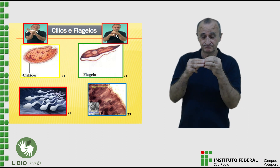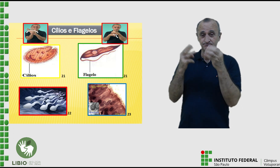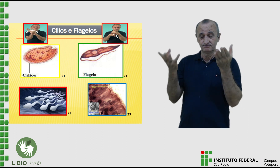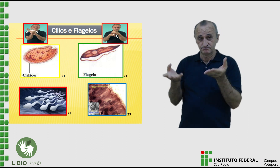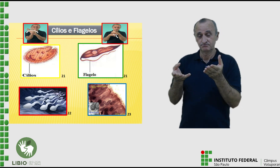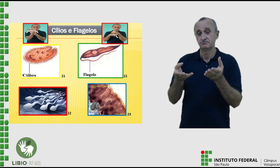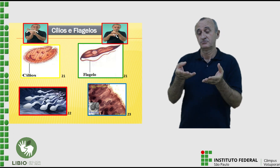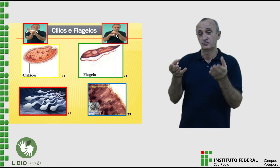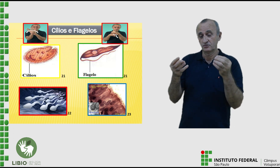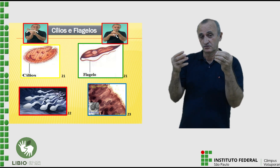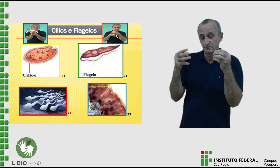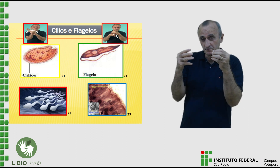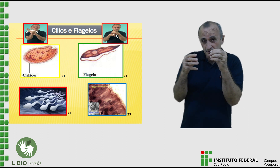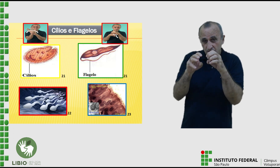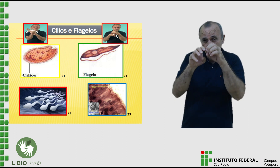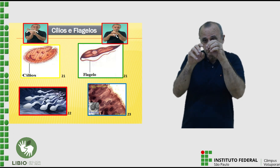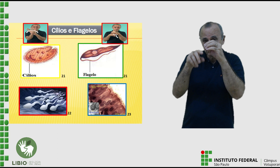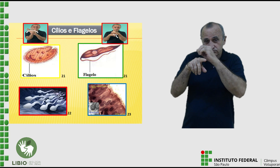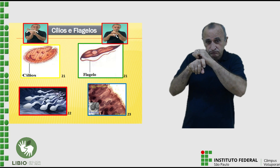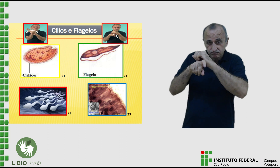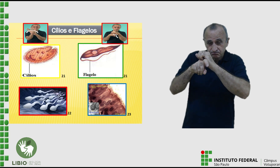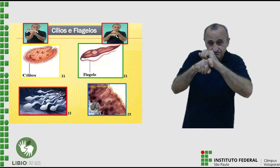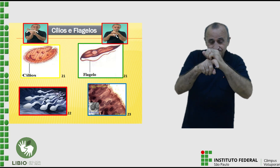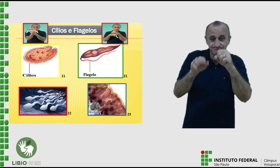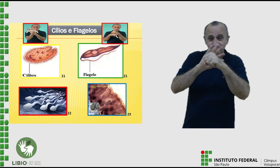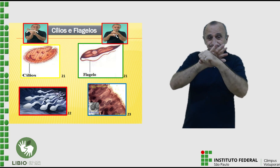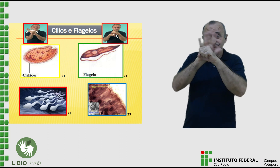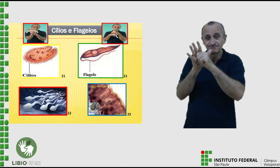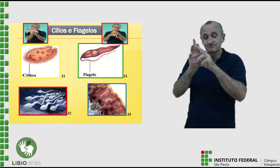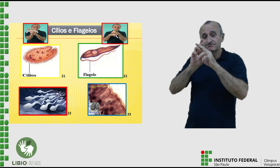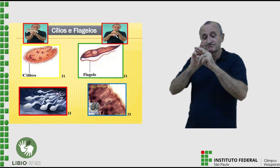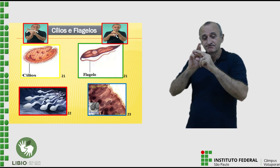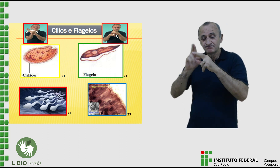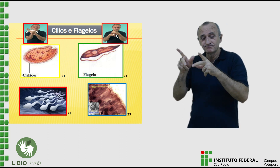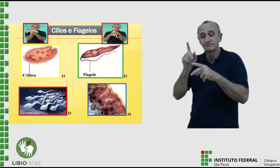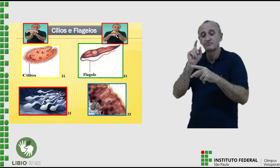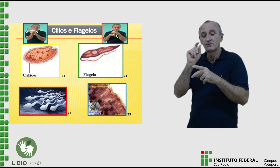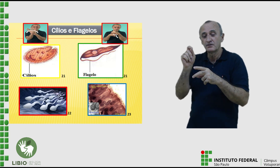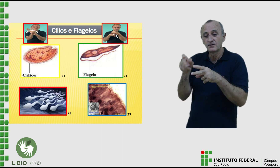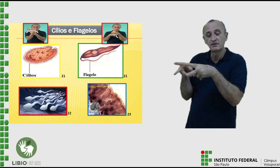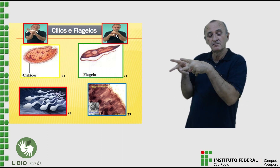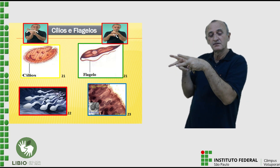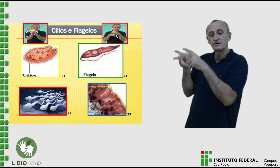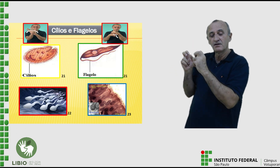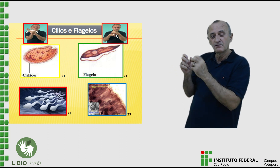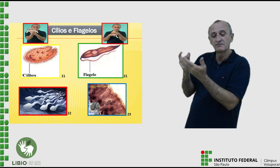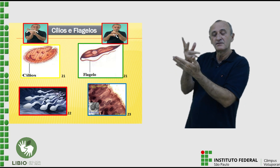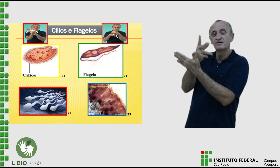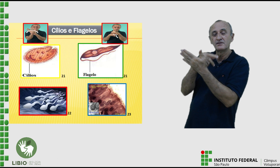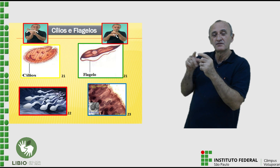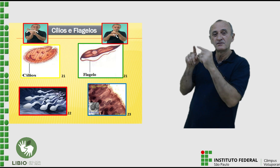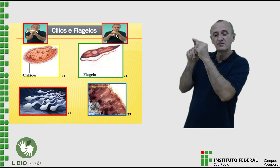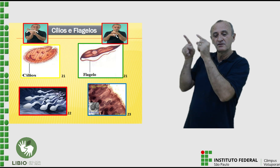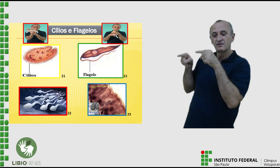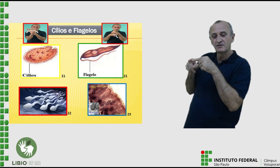Essas estruturas se diferem por um único aspecto. Olhando para a